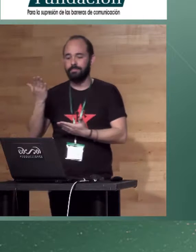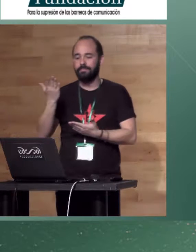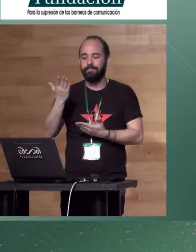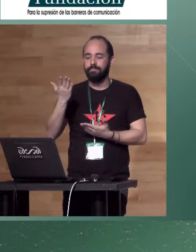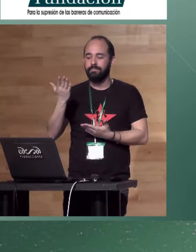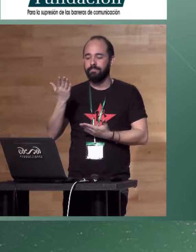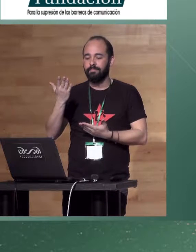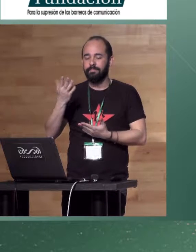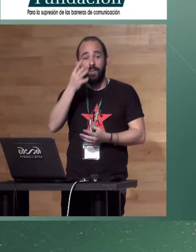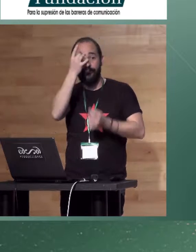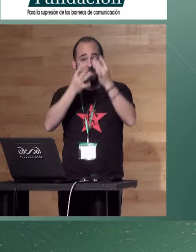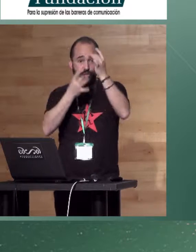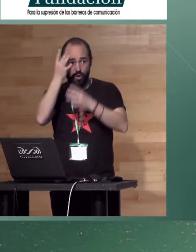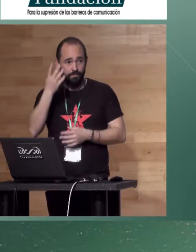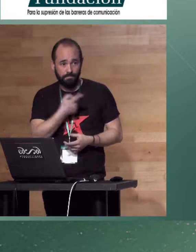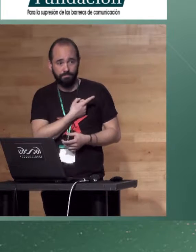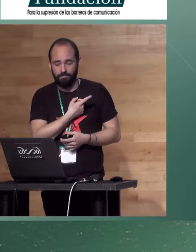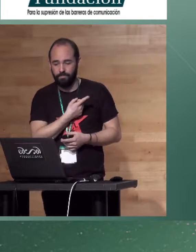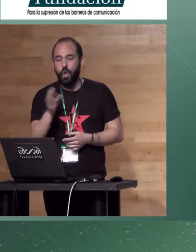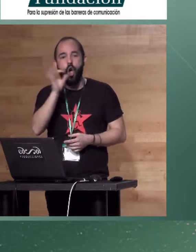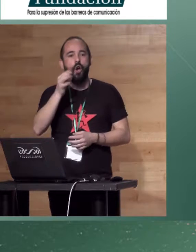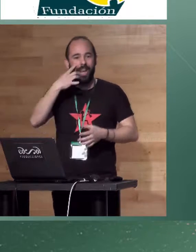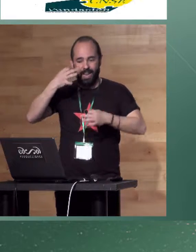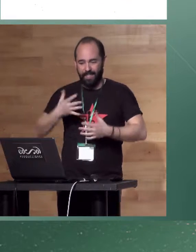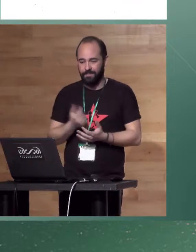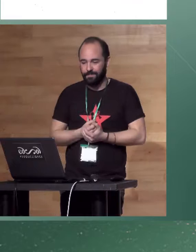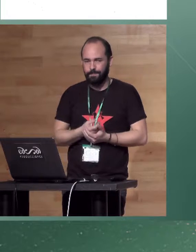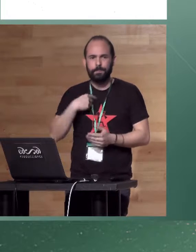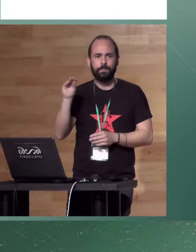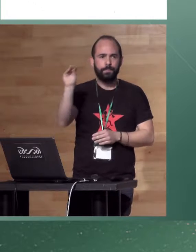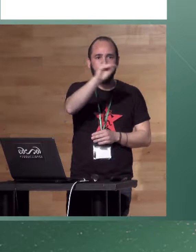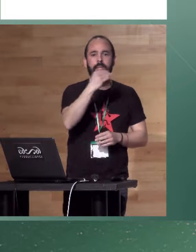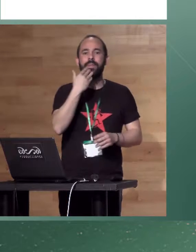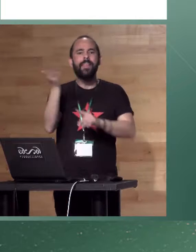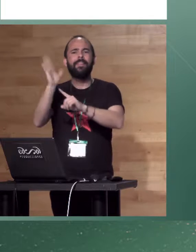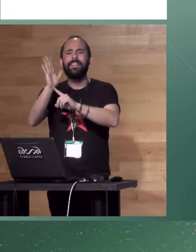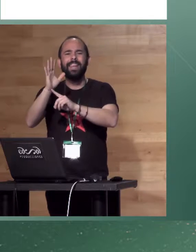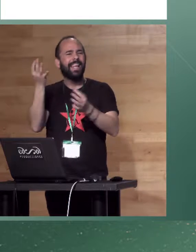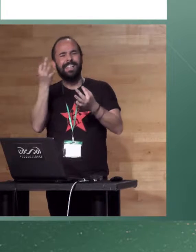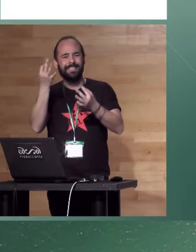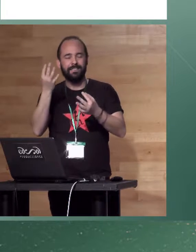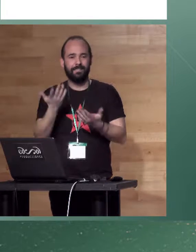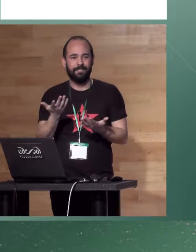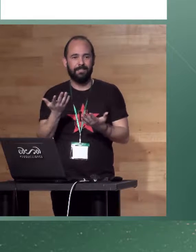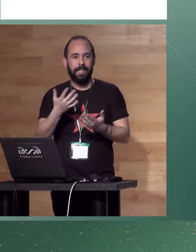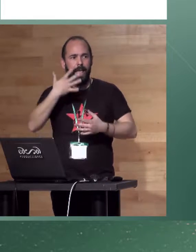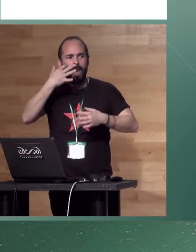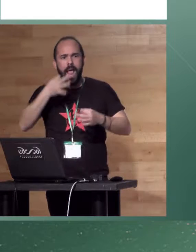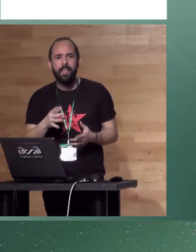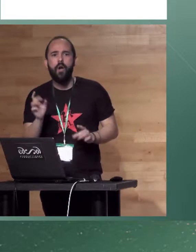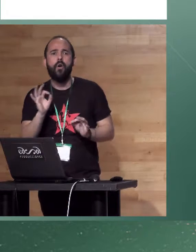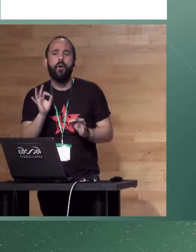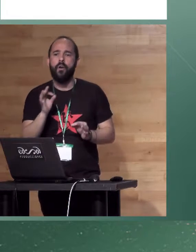Hay dos partes. Ficción, como veis, o realidad. Os pregunto, ¿el cine qué